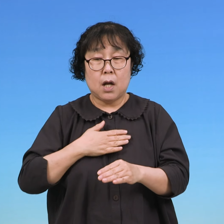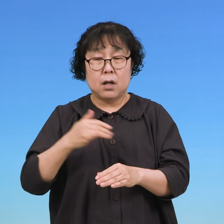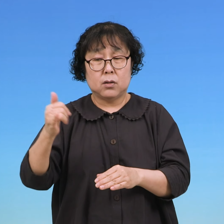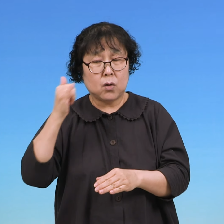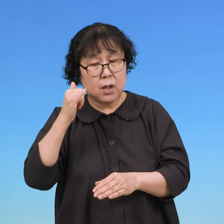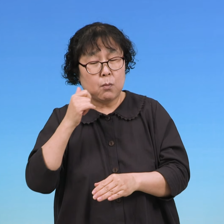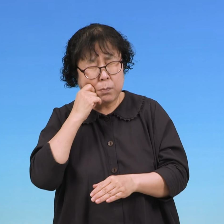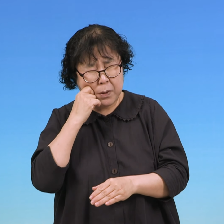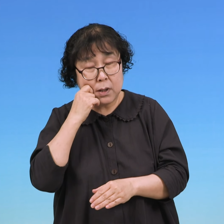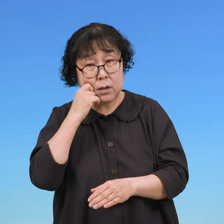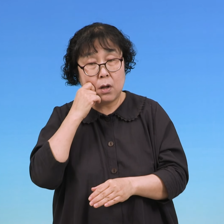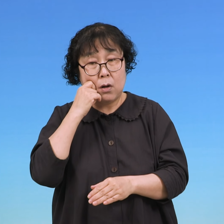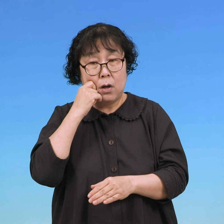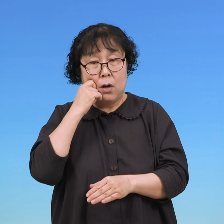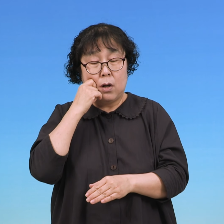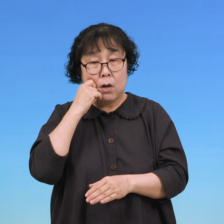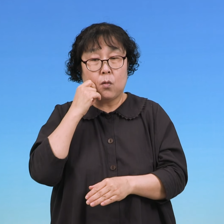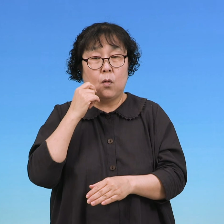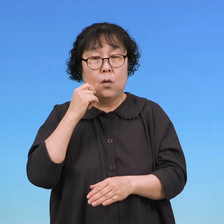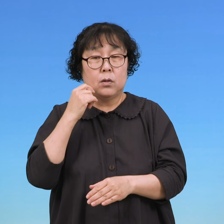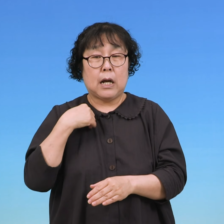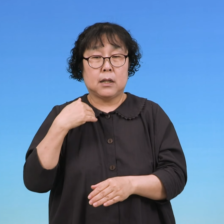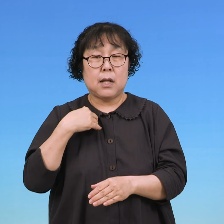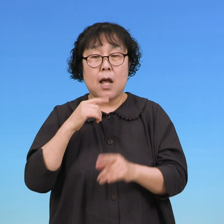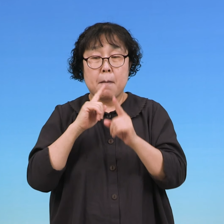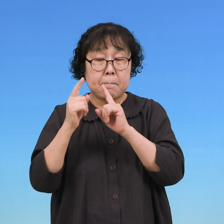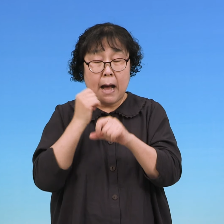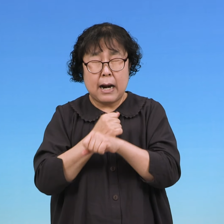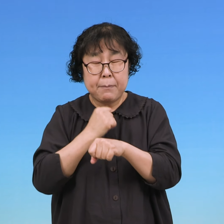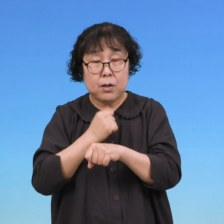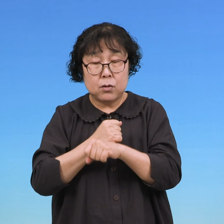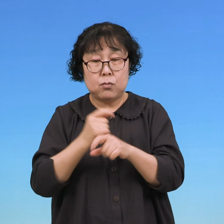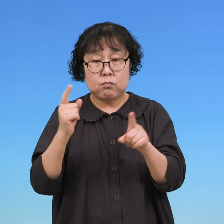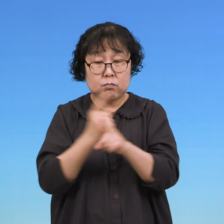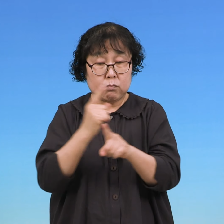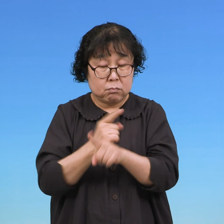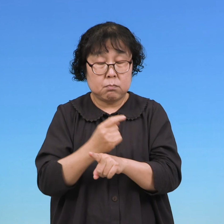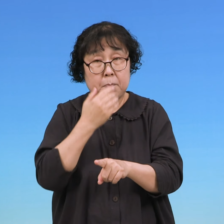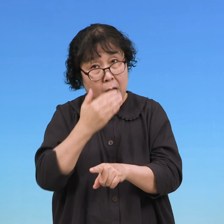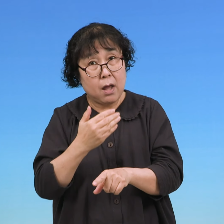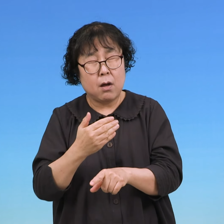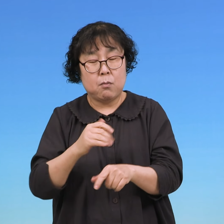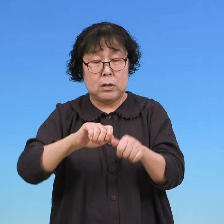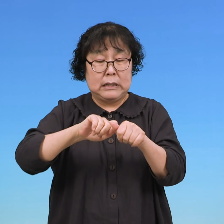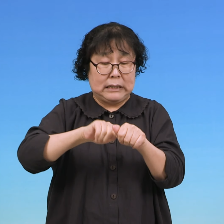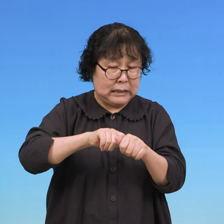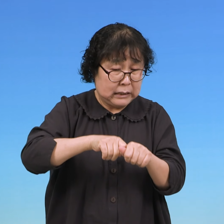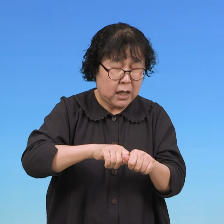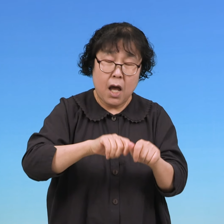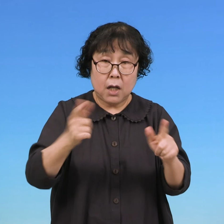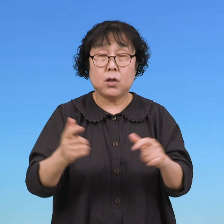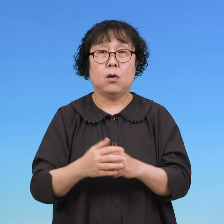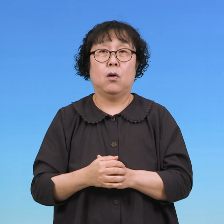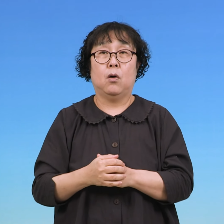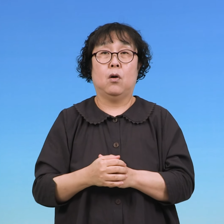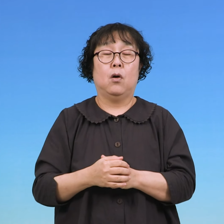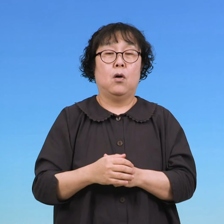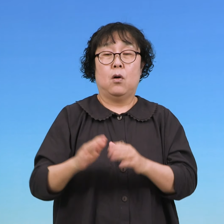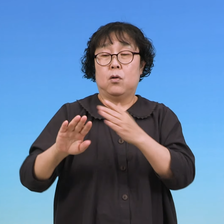있습니다. 그렇게 수정하면은 바로 수정이 되는 거거든요. 이건 징계나 이런 게 아니에요. 아니 이웃 교회를